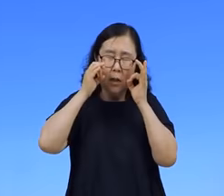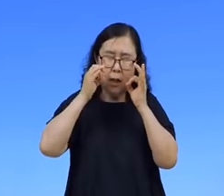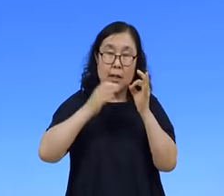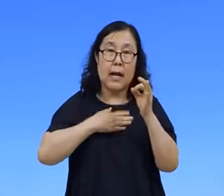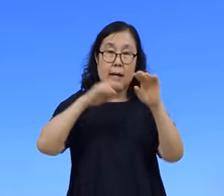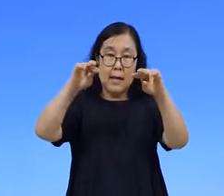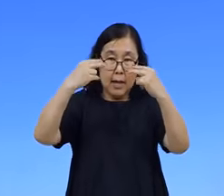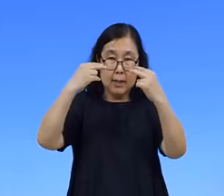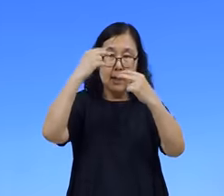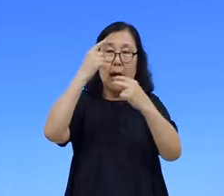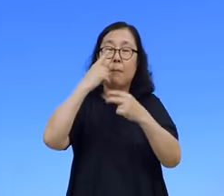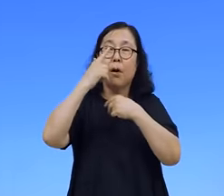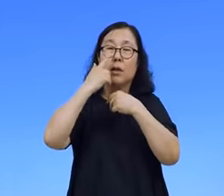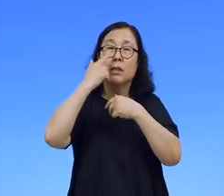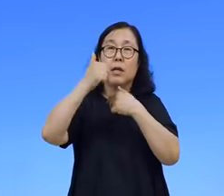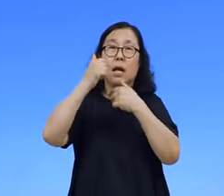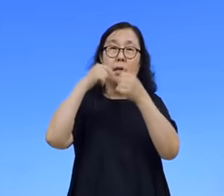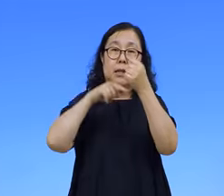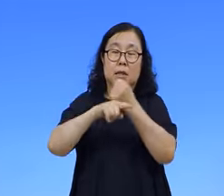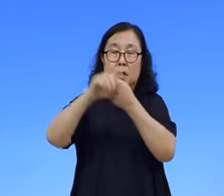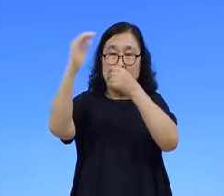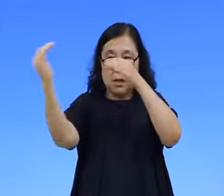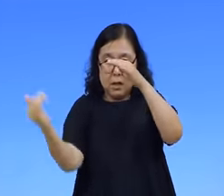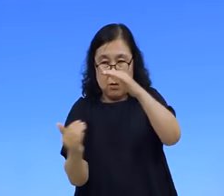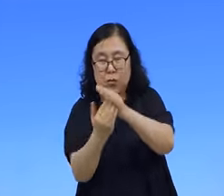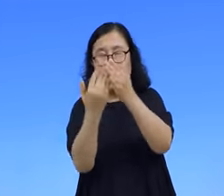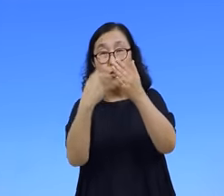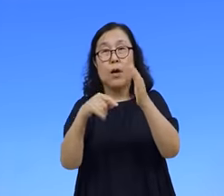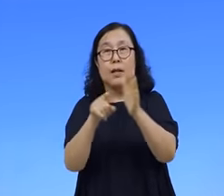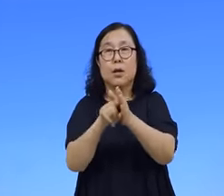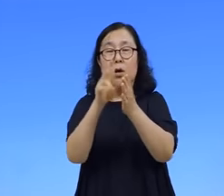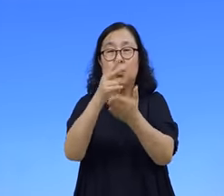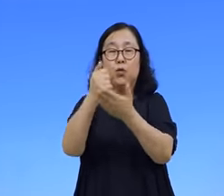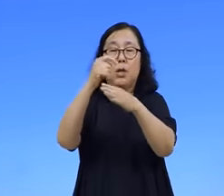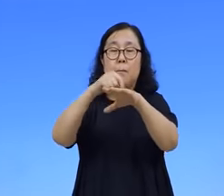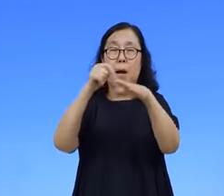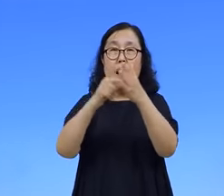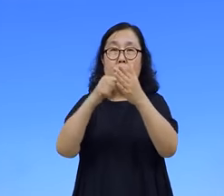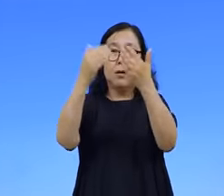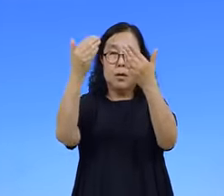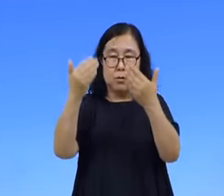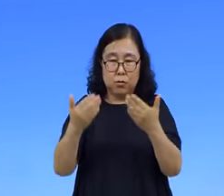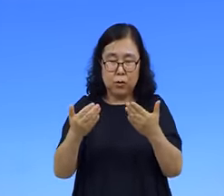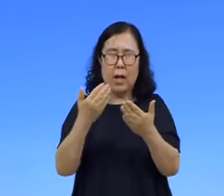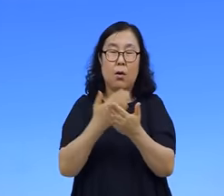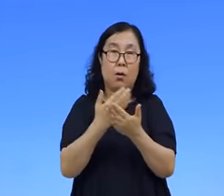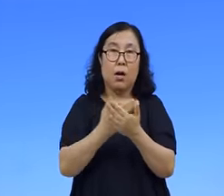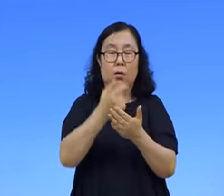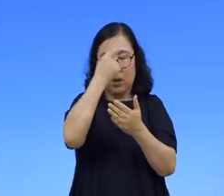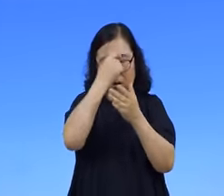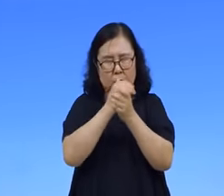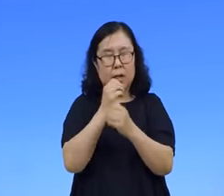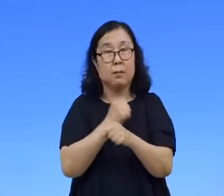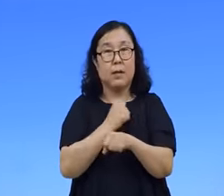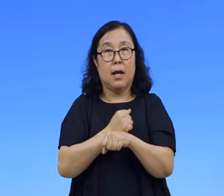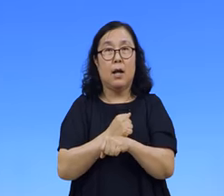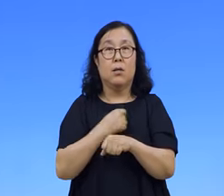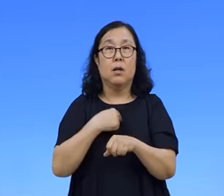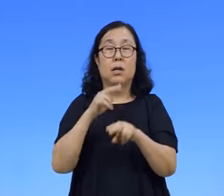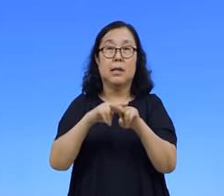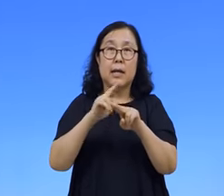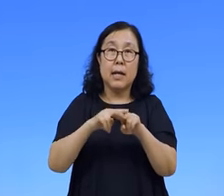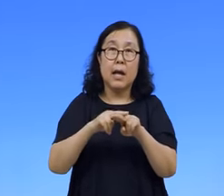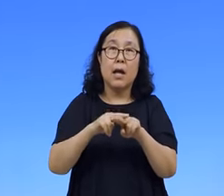원합니다. 나를 향하신 아버지 뜻을 이루어내기 위해서 주님 마음 내게 주시기 원합니다. 오늘